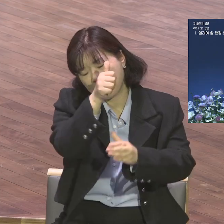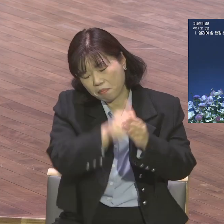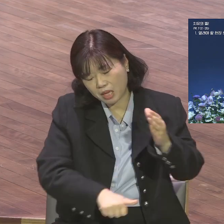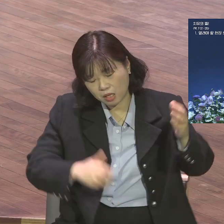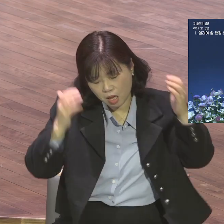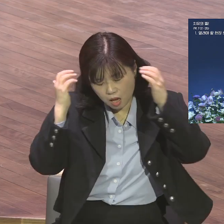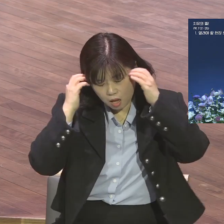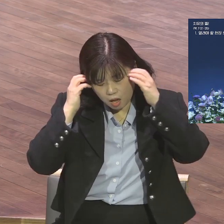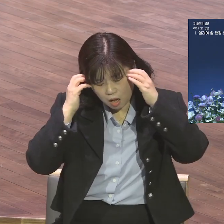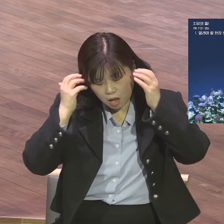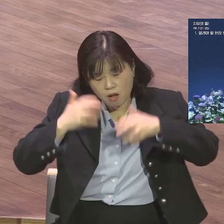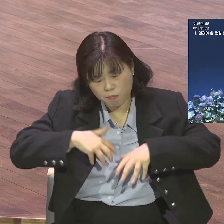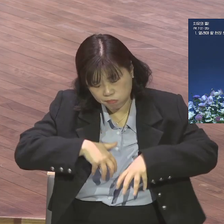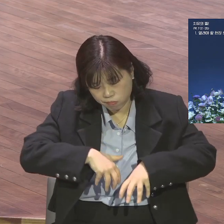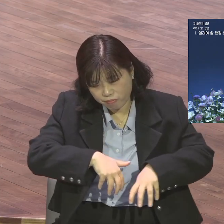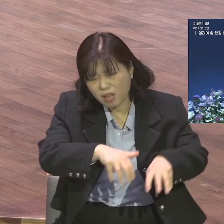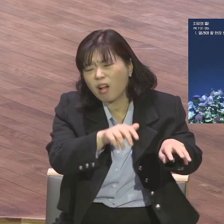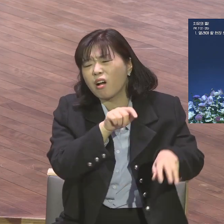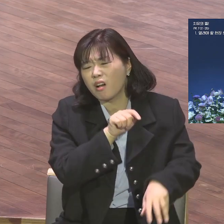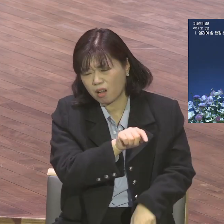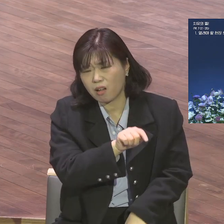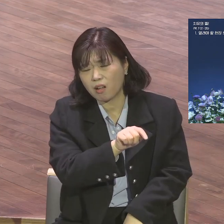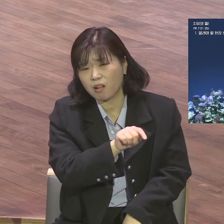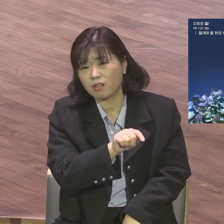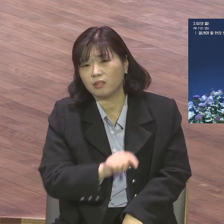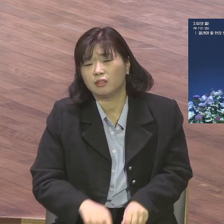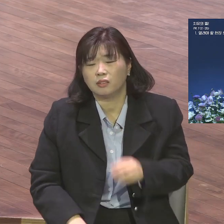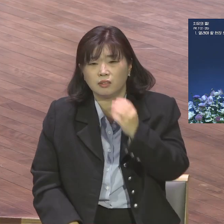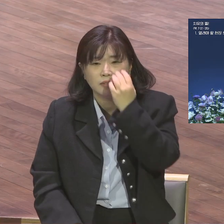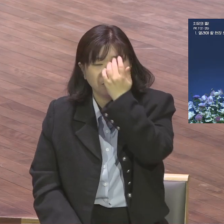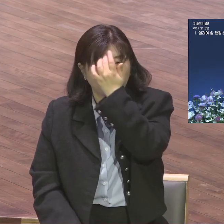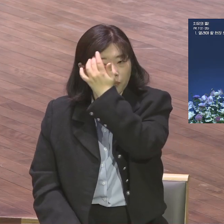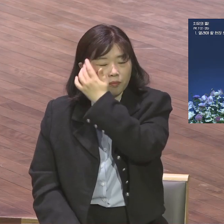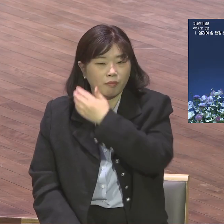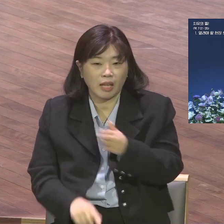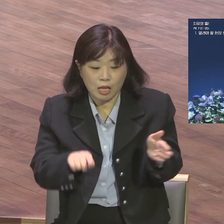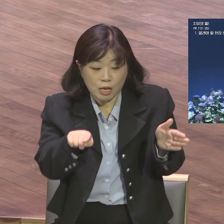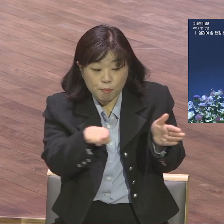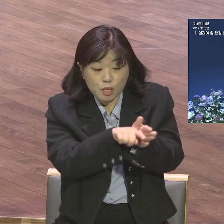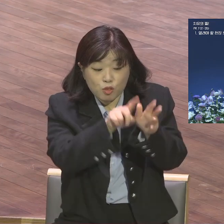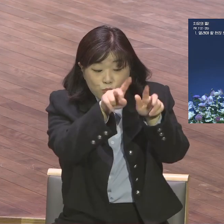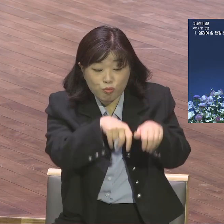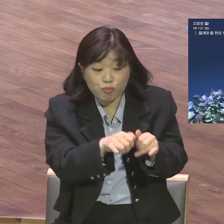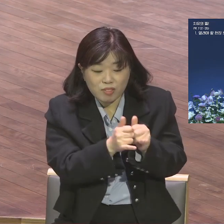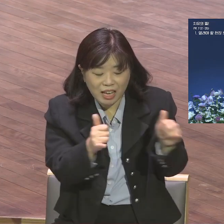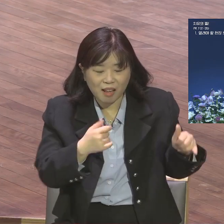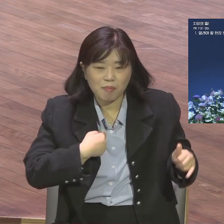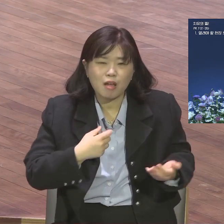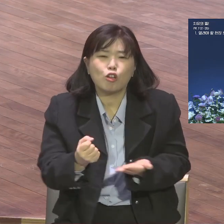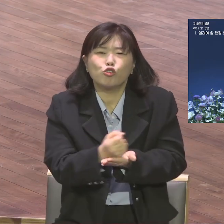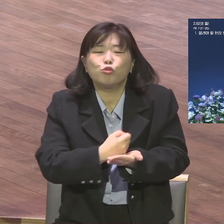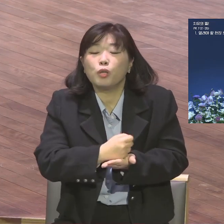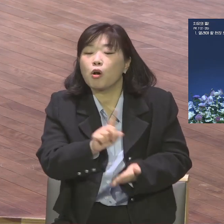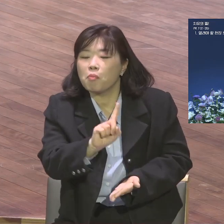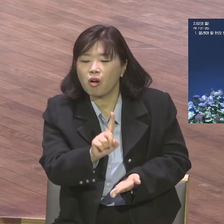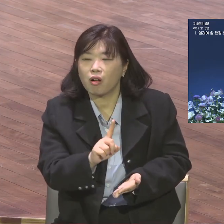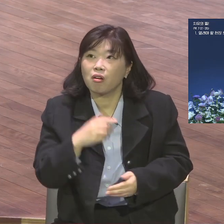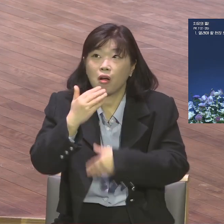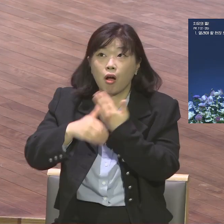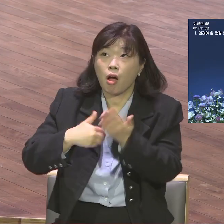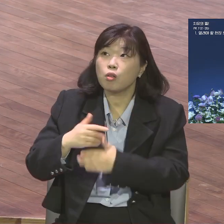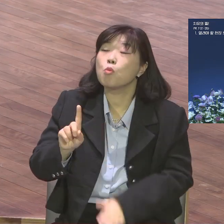이것이 이 운명이 하나님 없다는 사람, 소위 말해서 불신자들의 운명이에요. 하나님 어디 있냐?